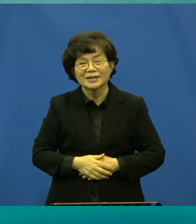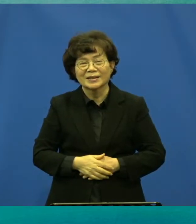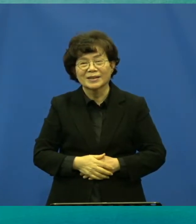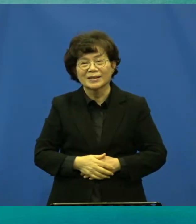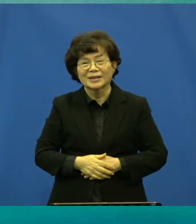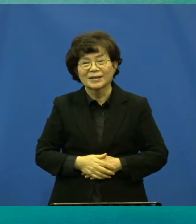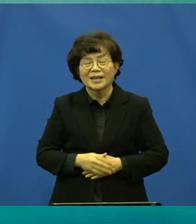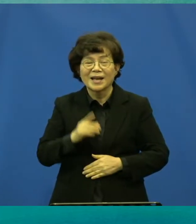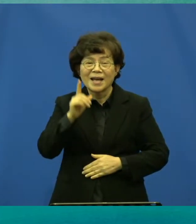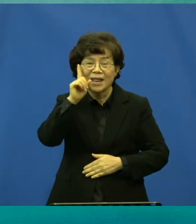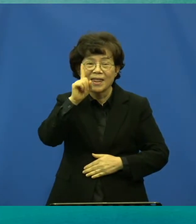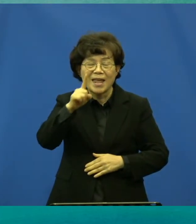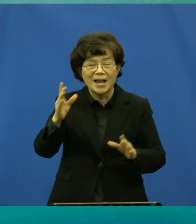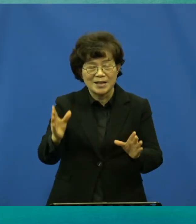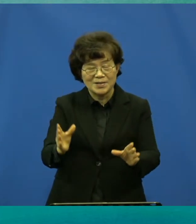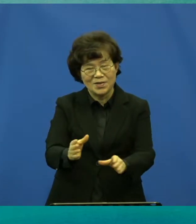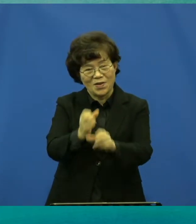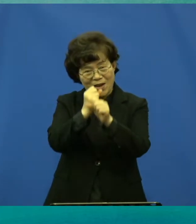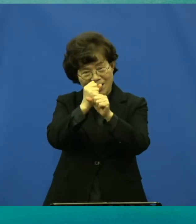내일 정리를